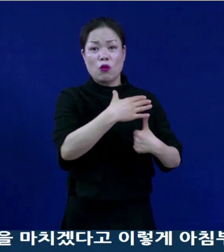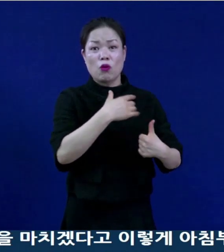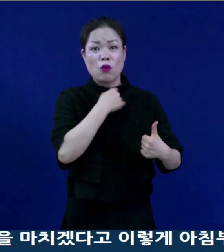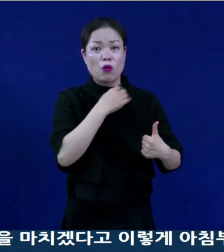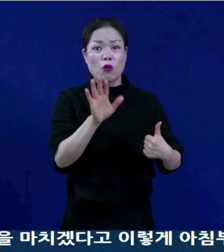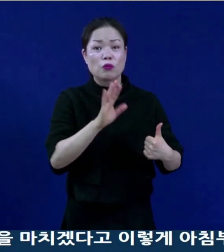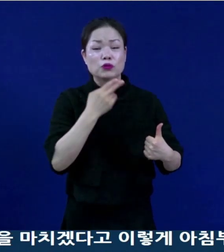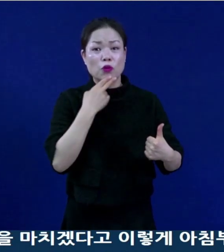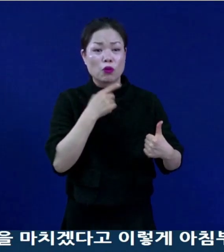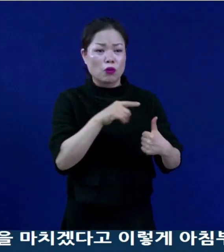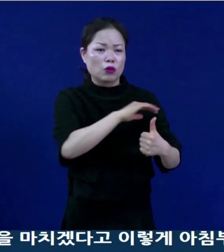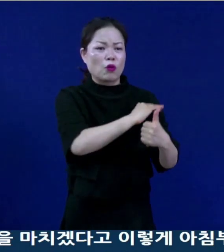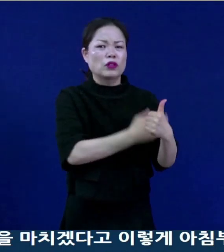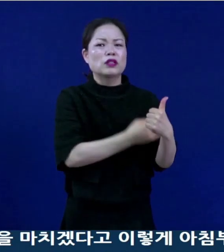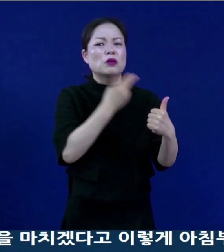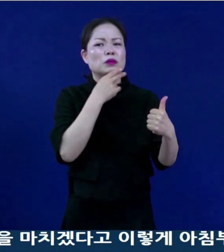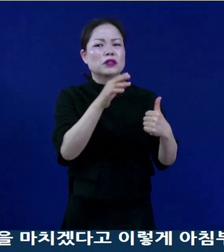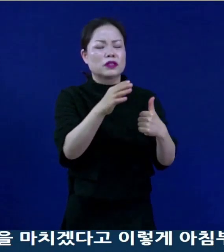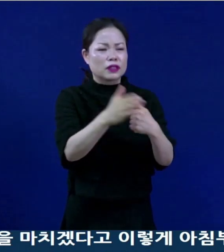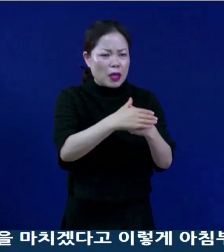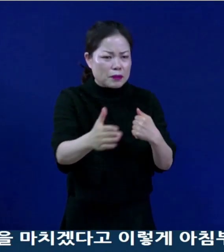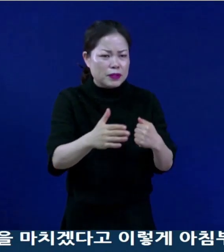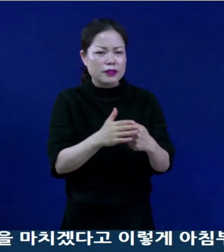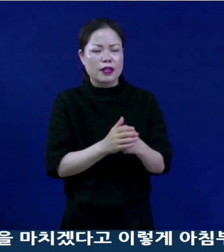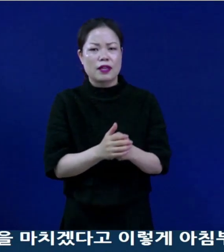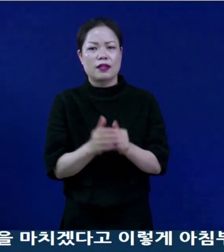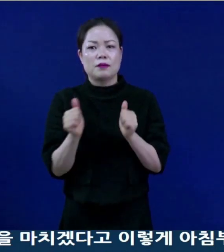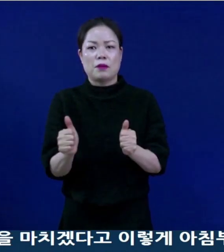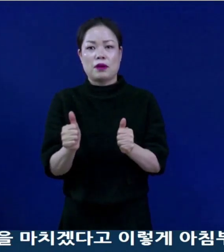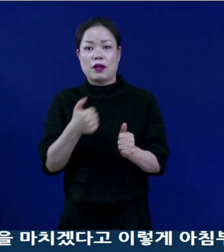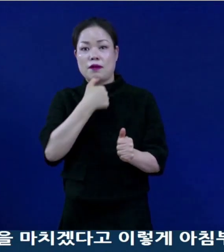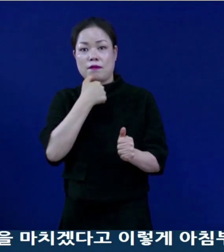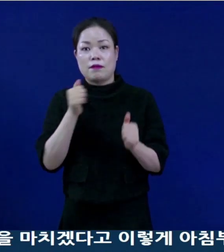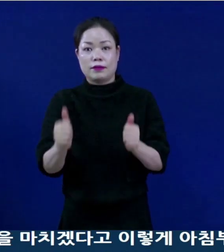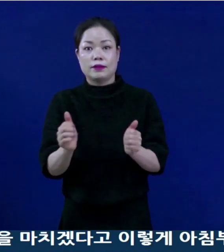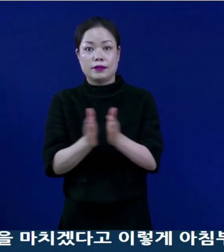싶습니다. 그래가지고 신문이 시작이 되는 겁니다.